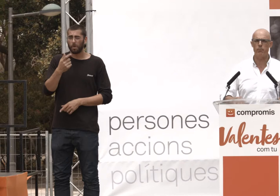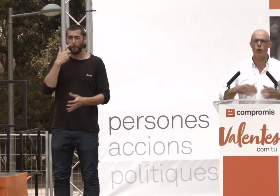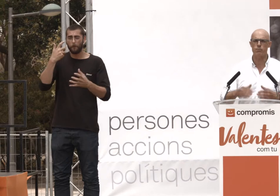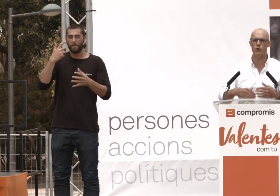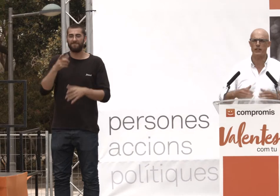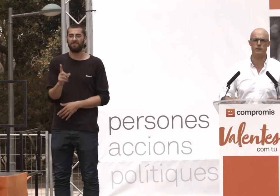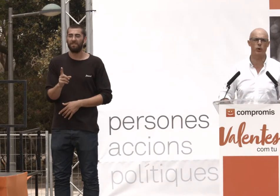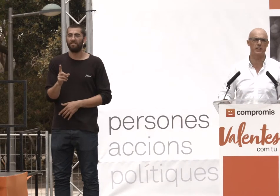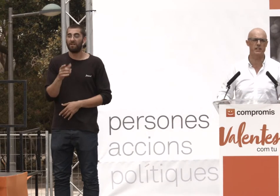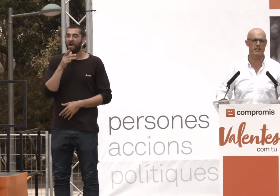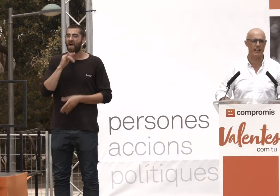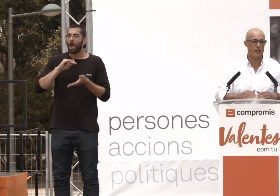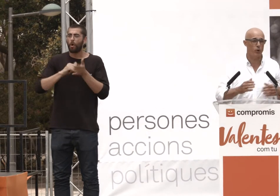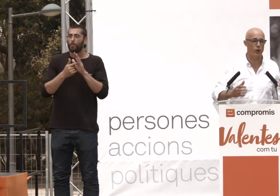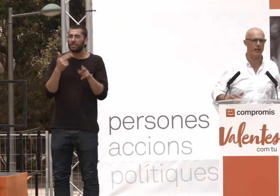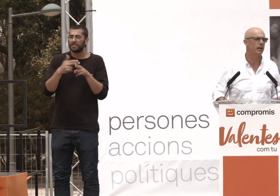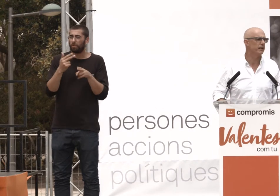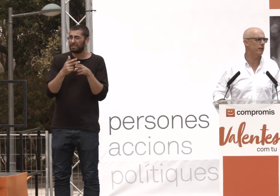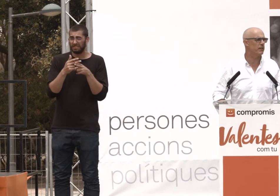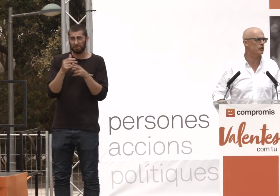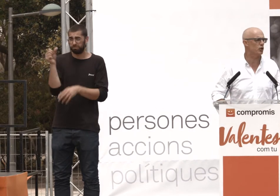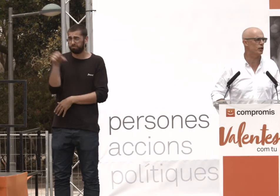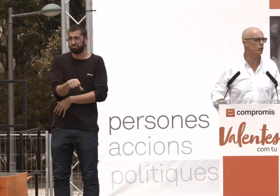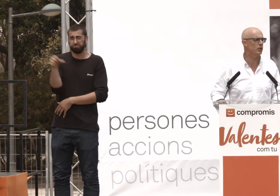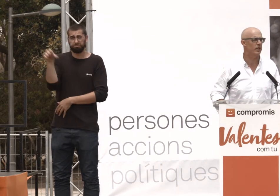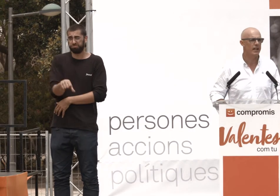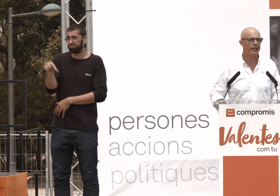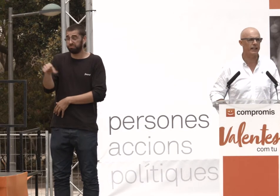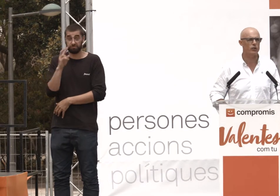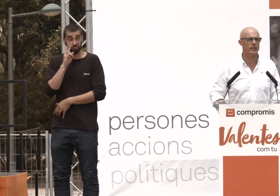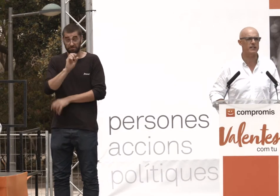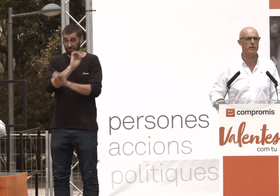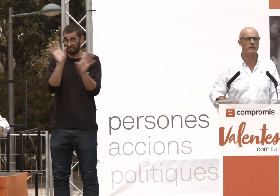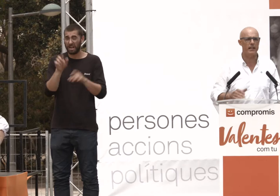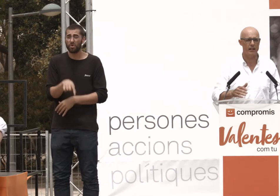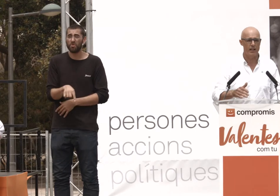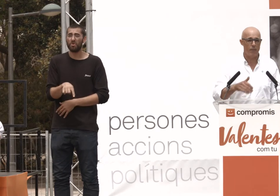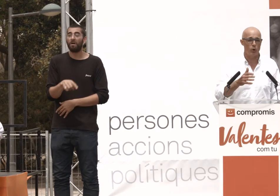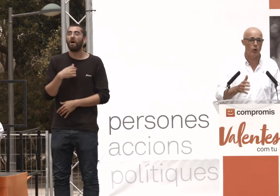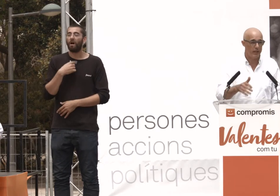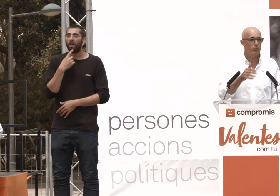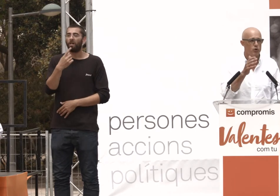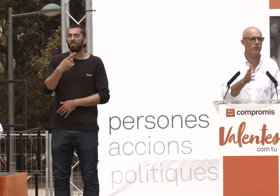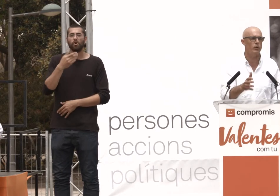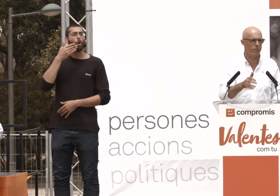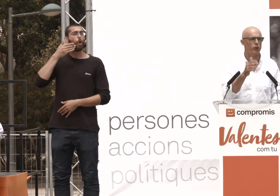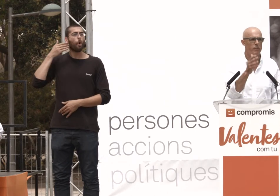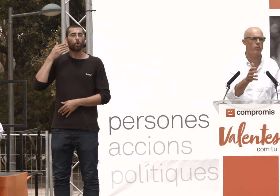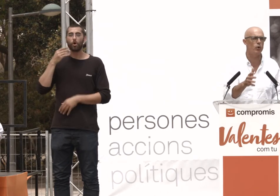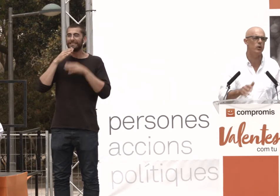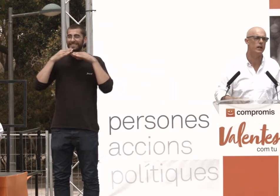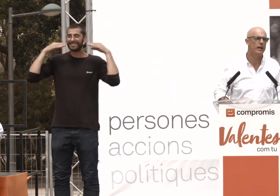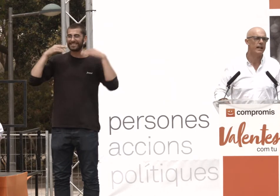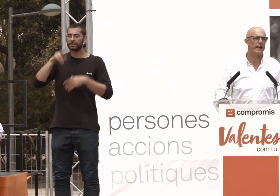Ara que molts projectes polítics s'estan desmoronant davant dels nostres ulls, crec que nosaltres també hem de dir amb orgull i amb un somriure, però també